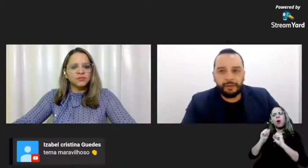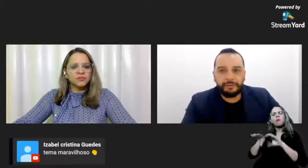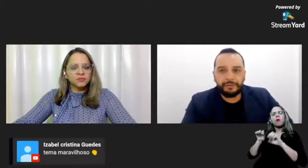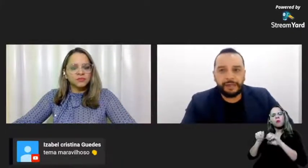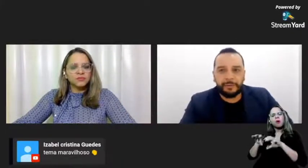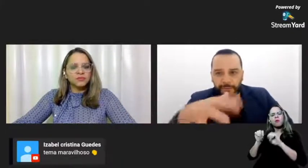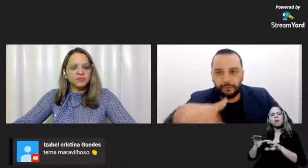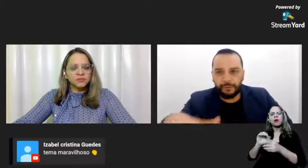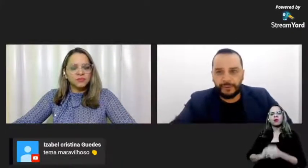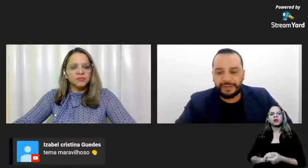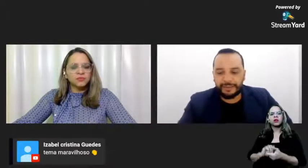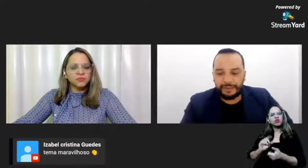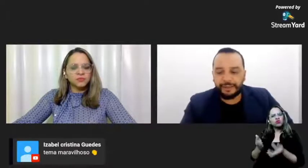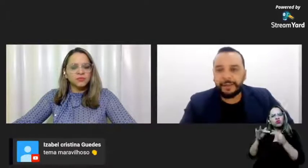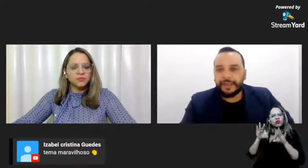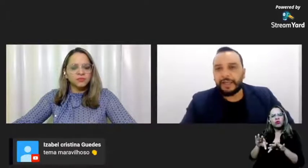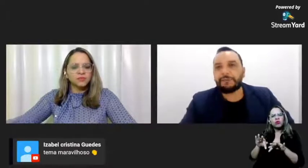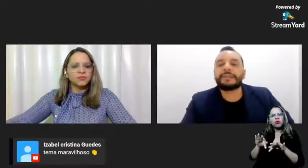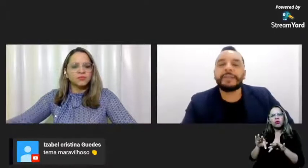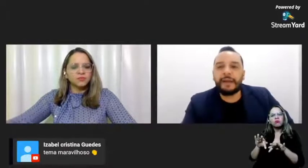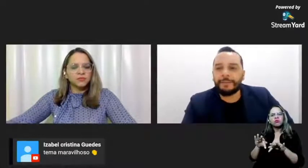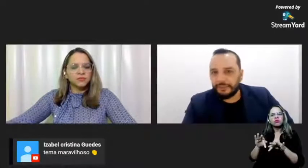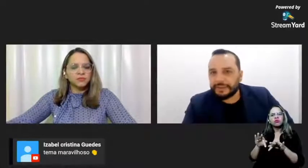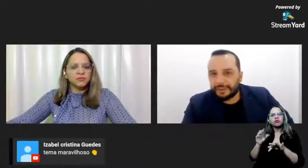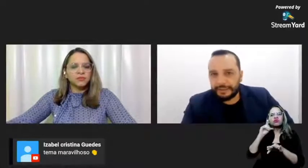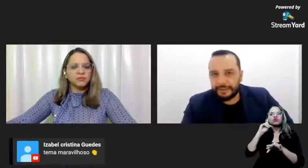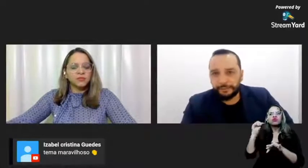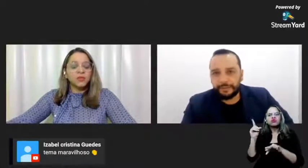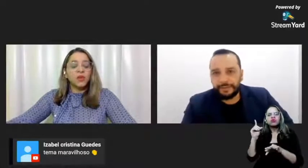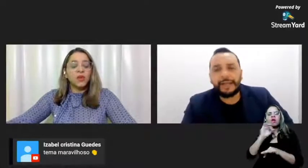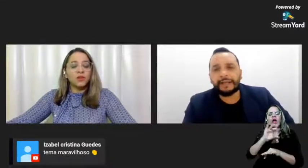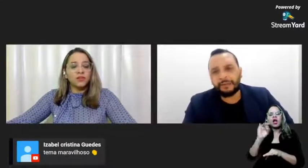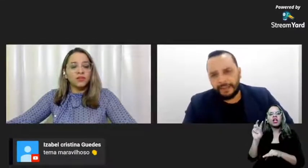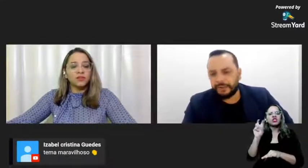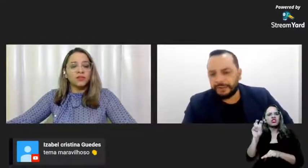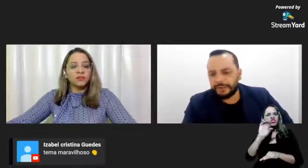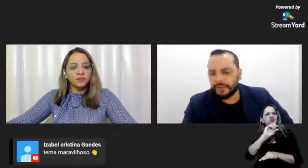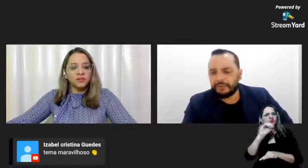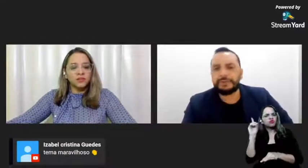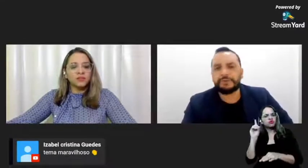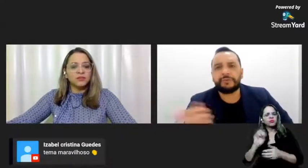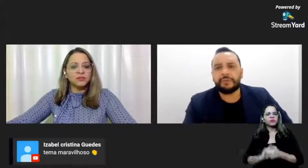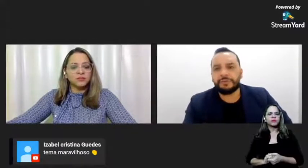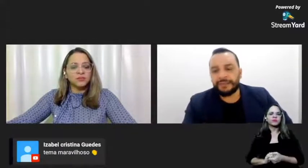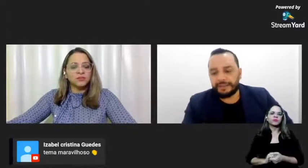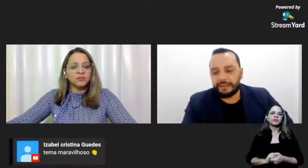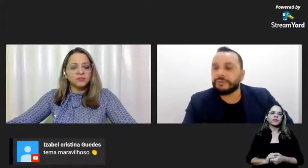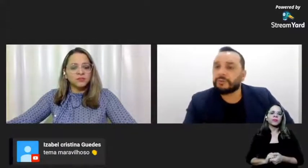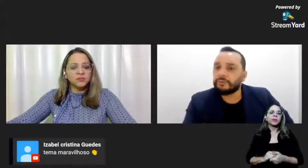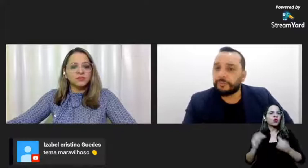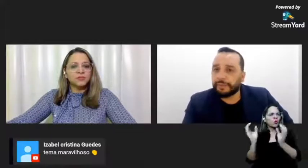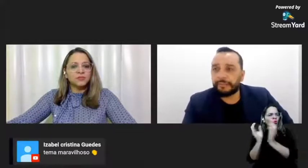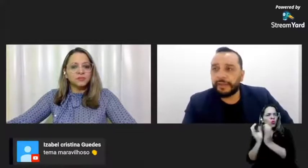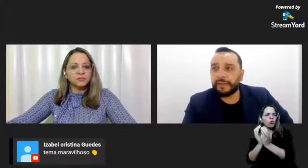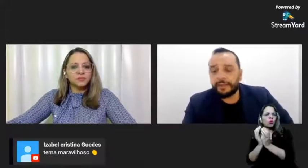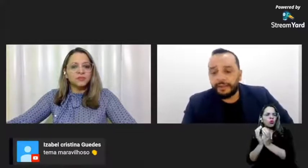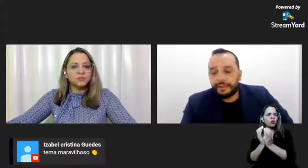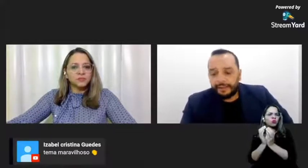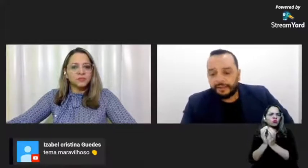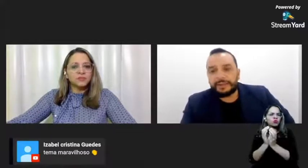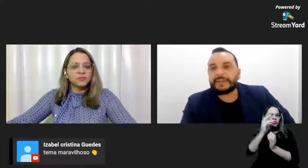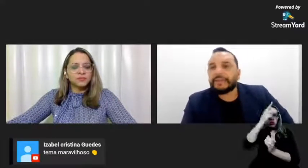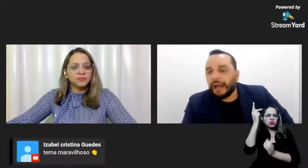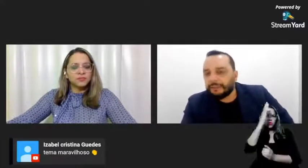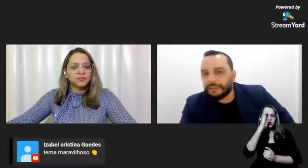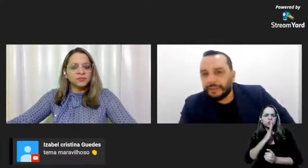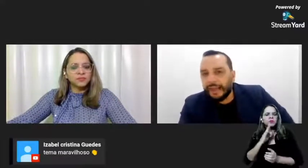do hotel, tem umas poltronas ali, e eu vou ensinar para vocês. E aí não era somente eu, né? Tinha um grupo de brasileiros junto comigo, né?